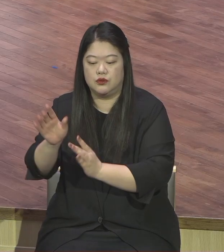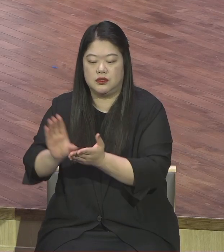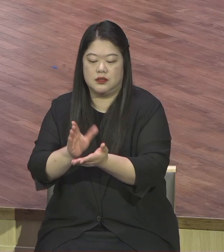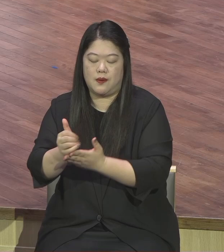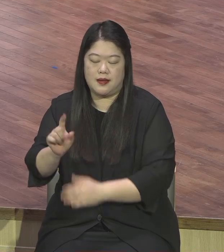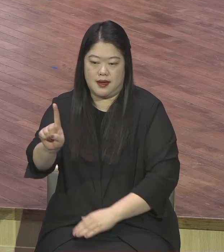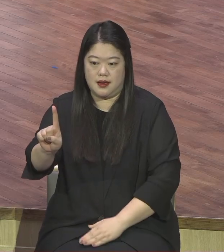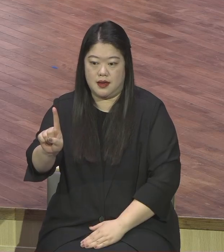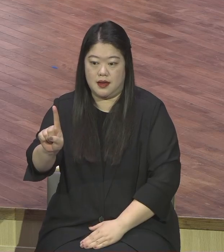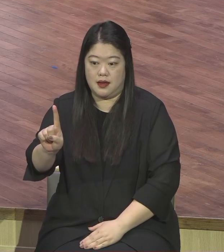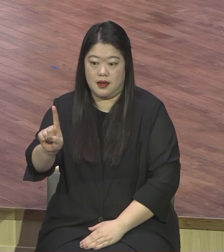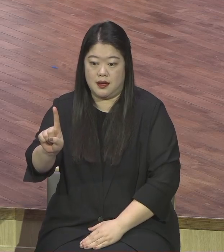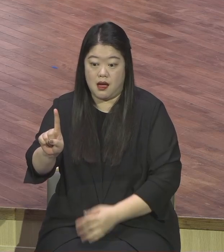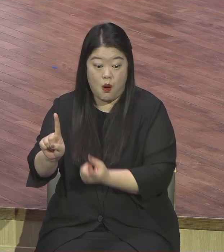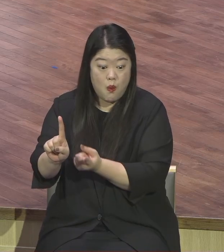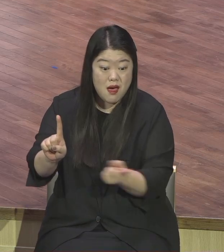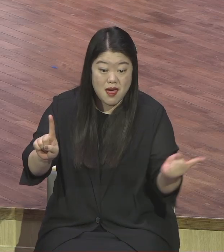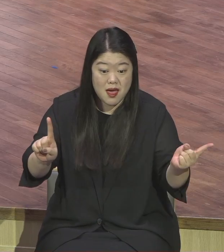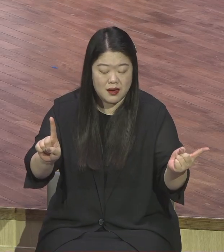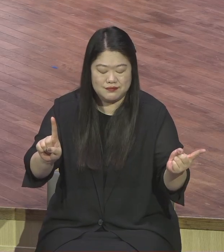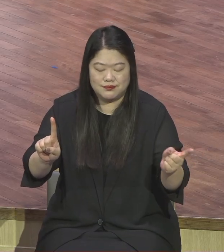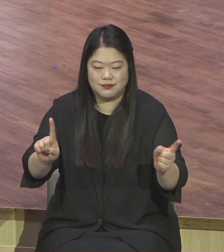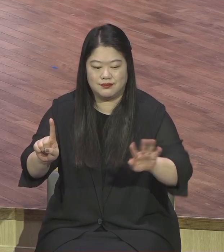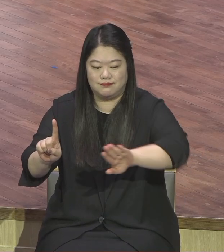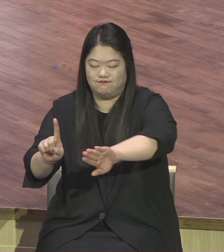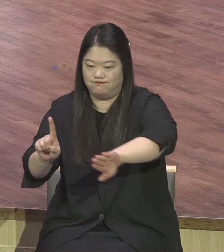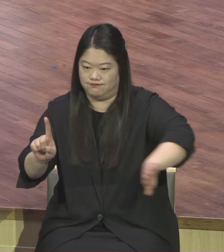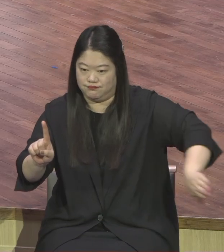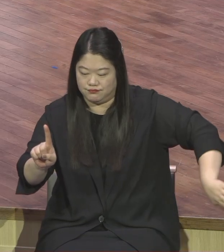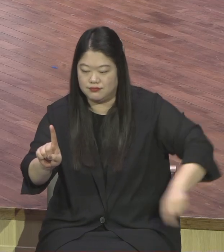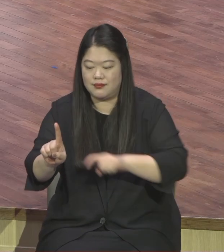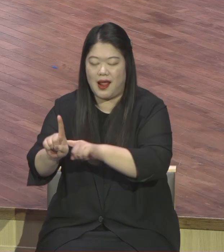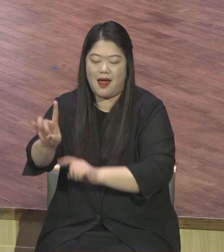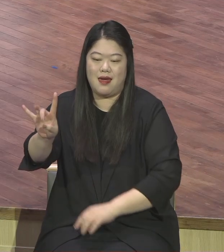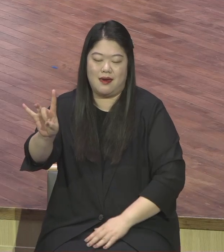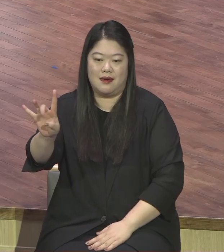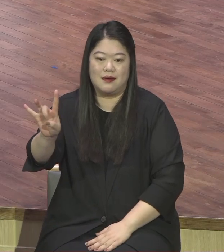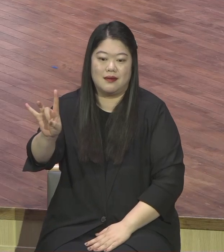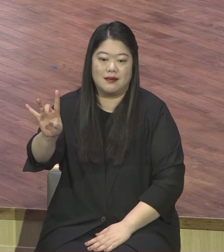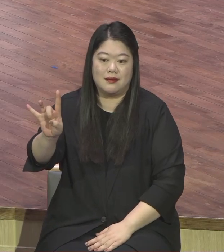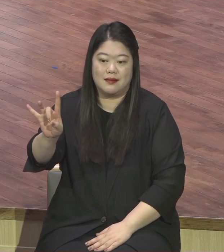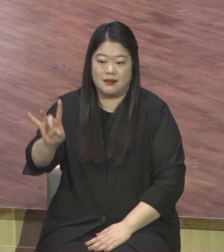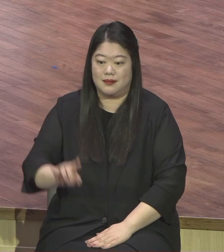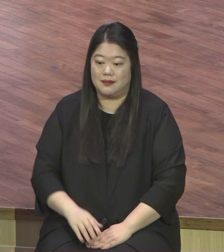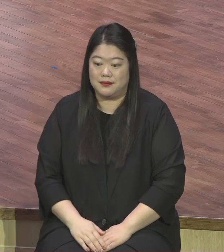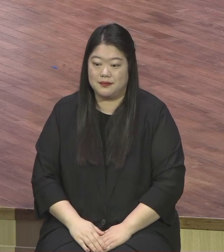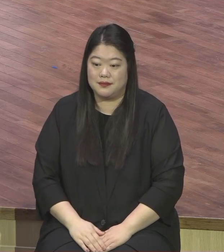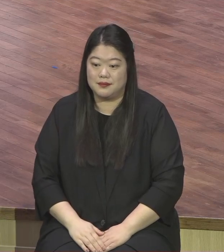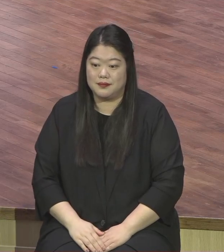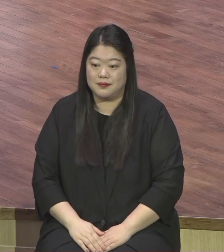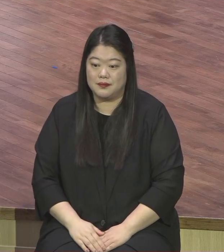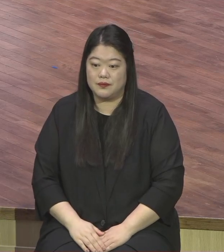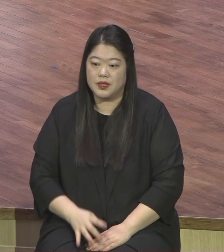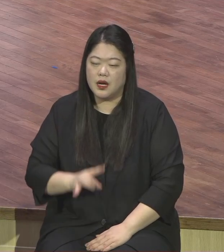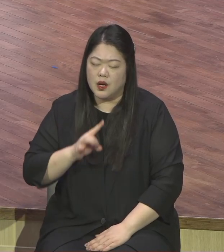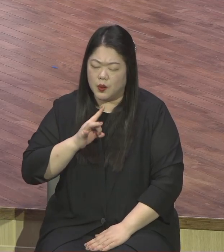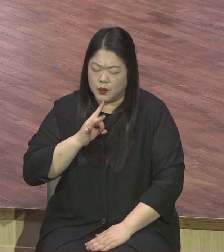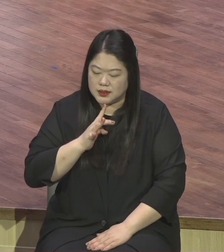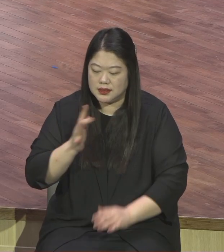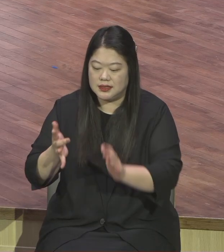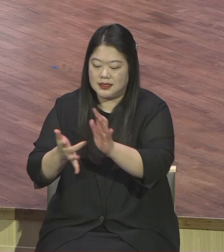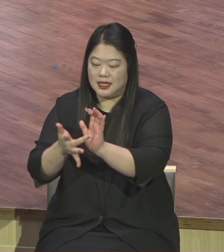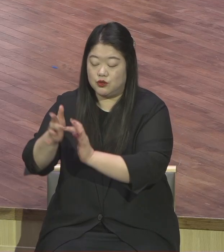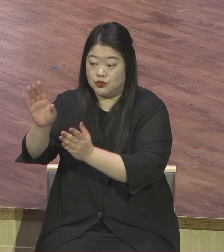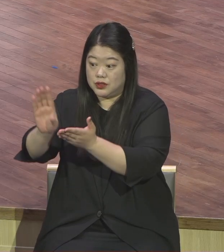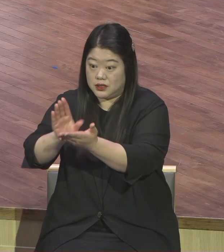그렇게 선포하면서 갈라디아서를 시작을 하지요. 자, 오직 예수